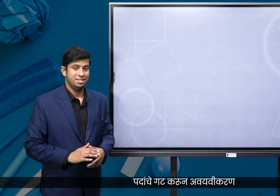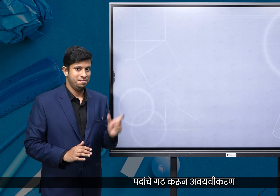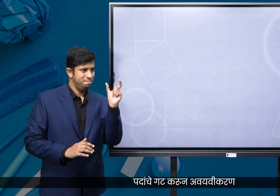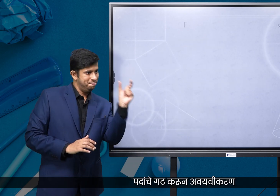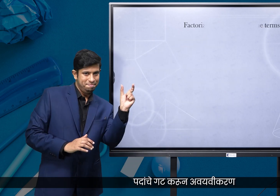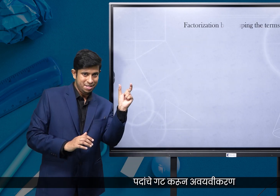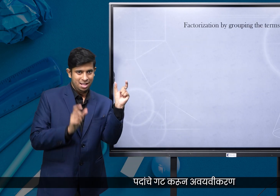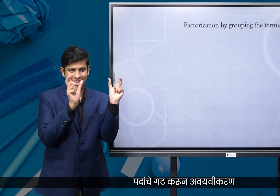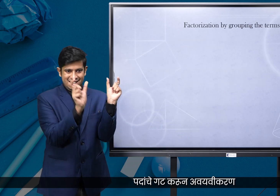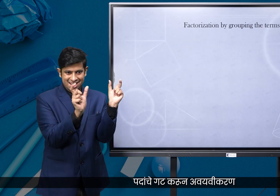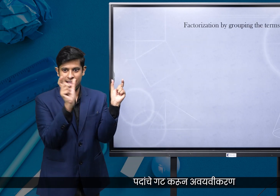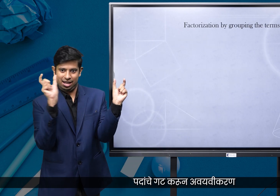पदांचे गट करून अवयवीकरण.